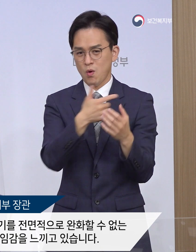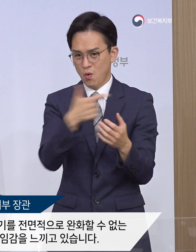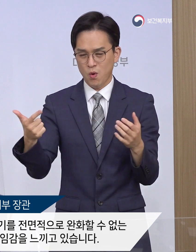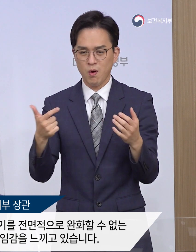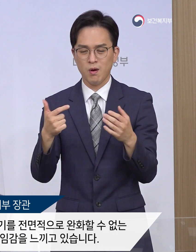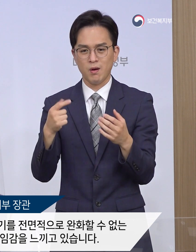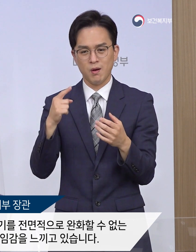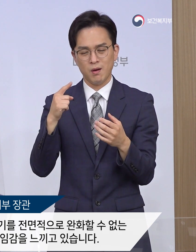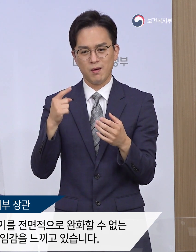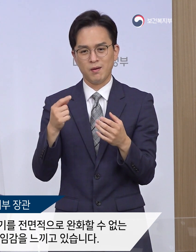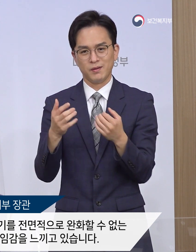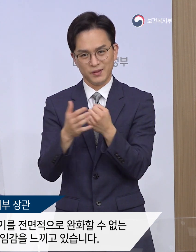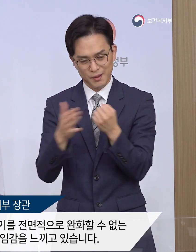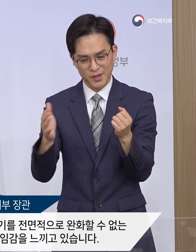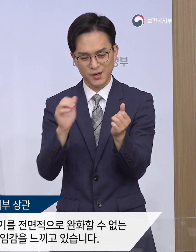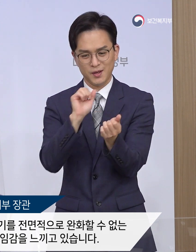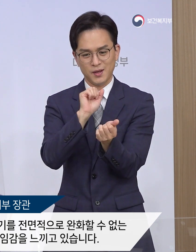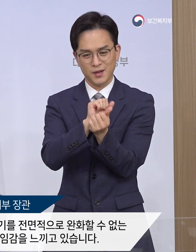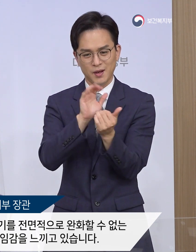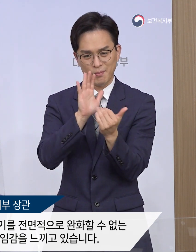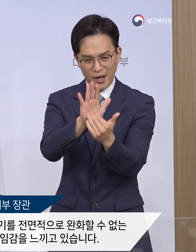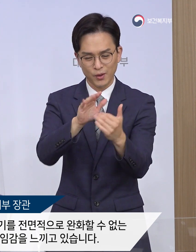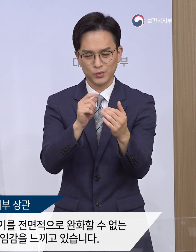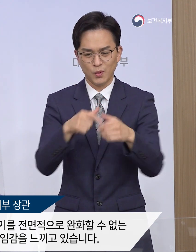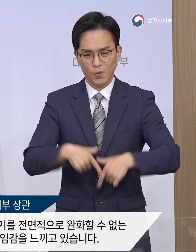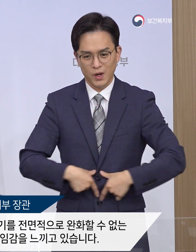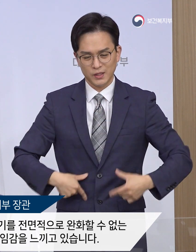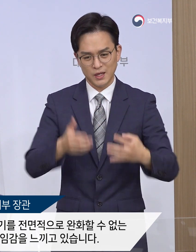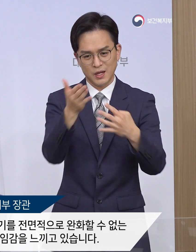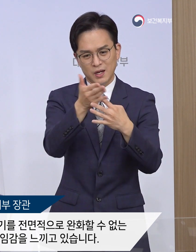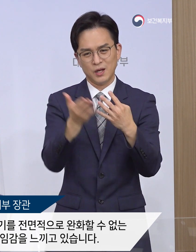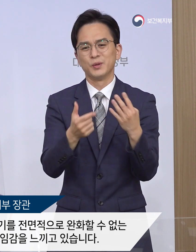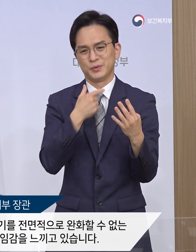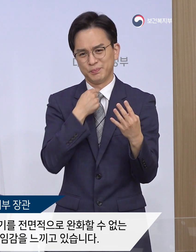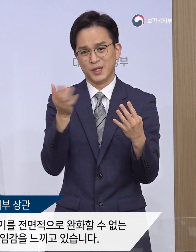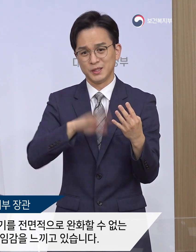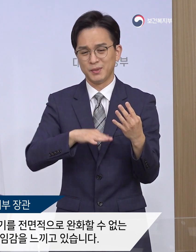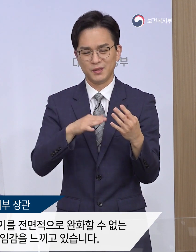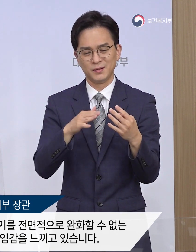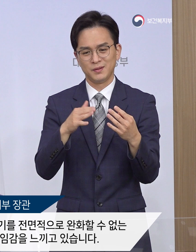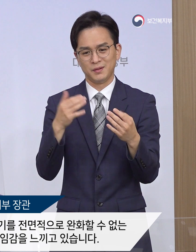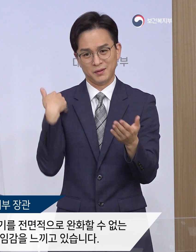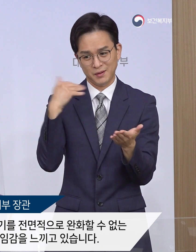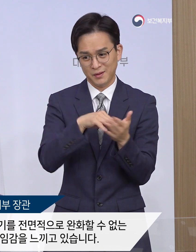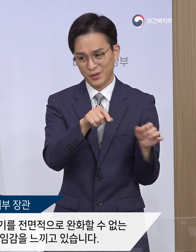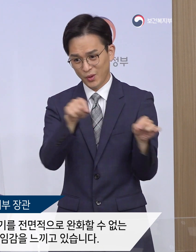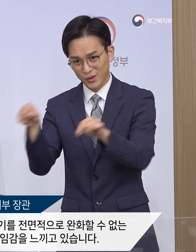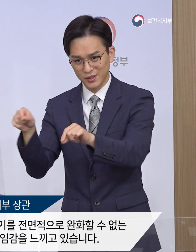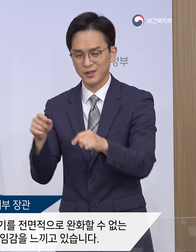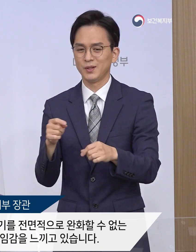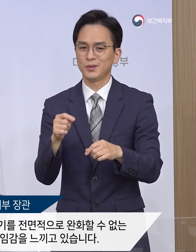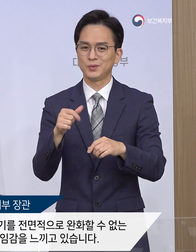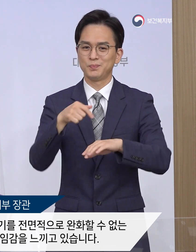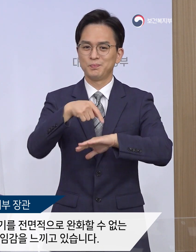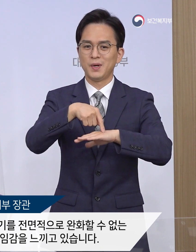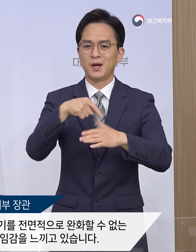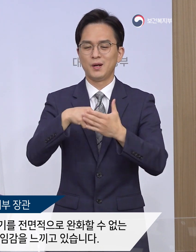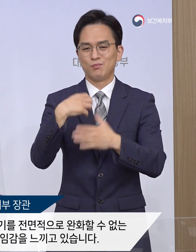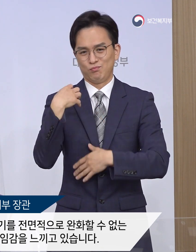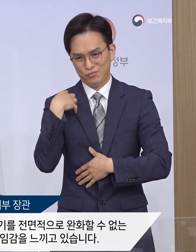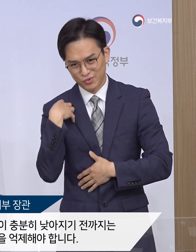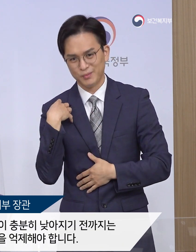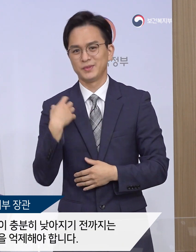수 없는 현실에 정부는 매우 안타까운 심정과 무거운 책임감을 느끼고